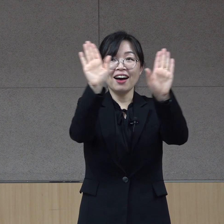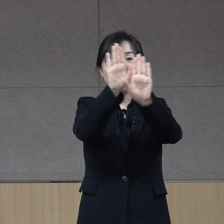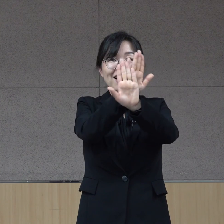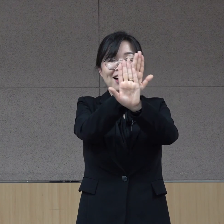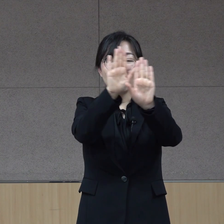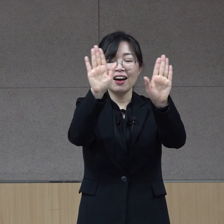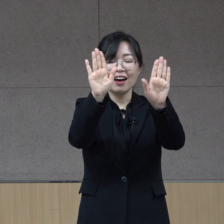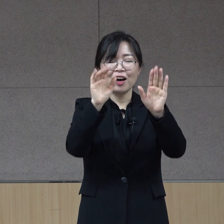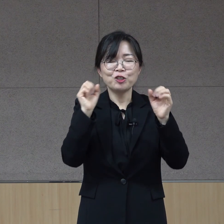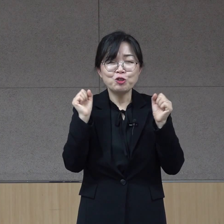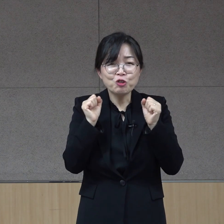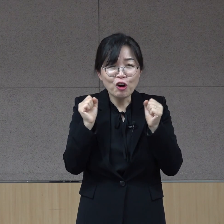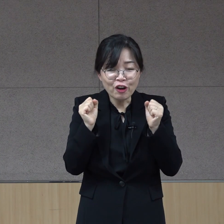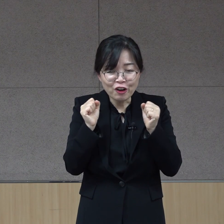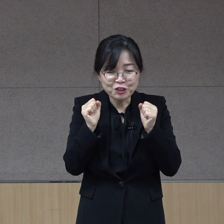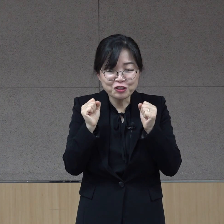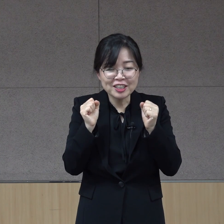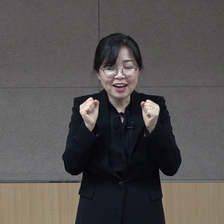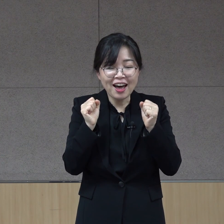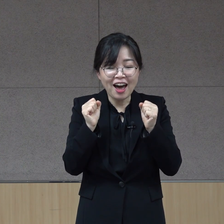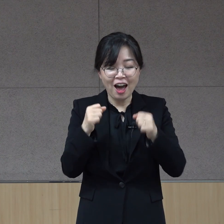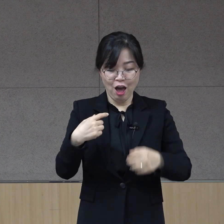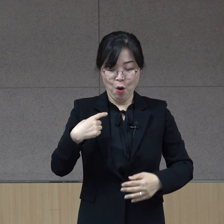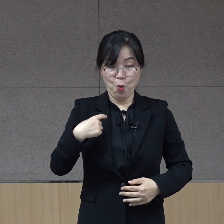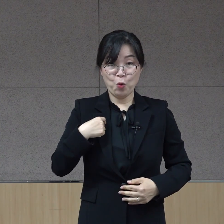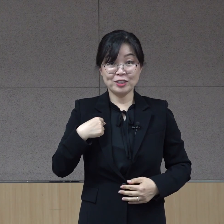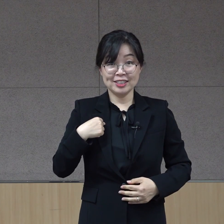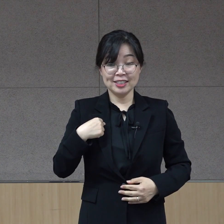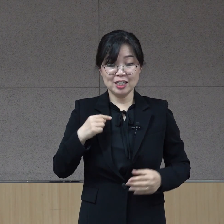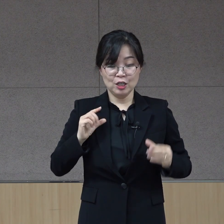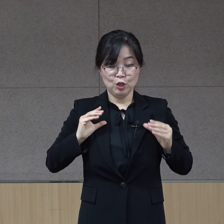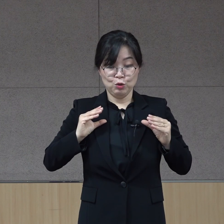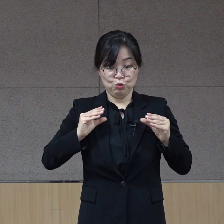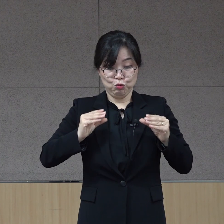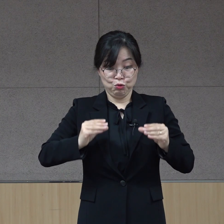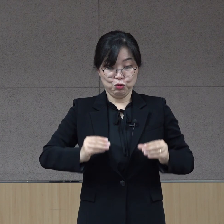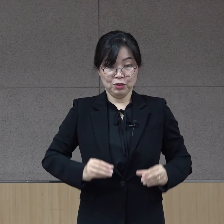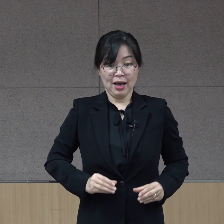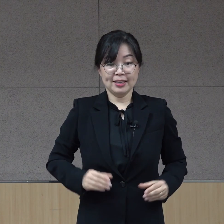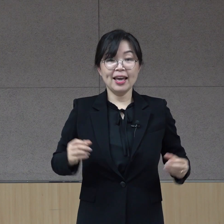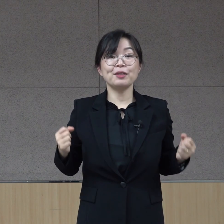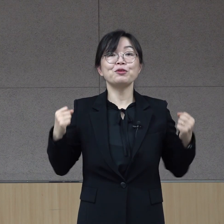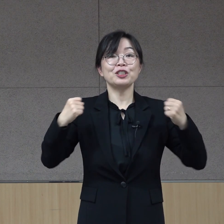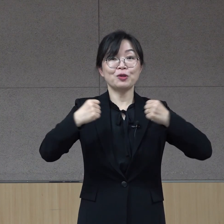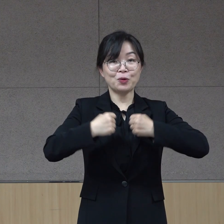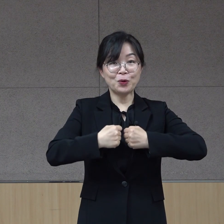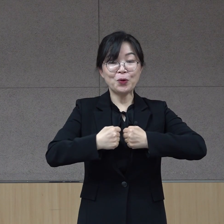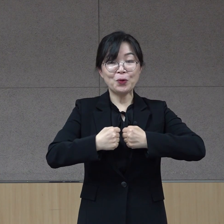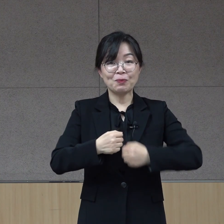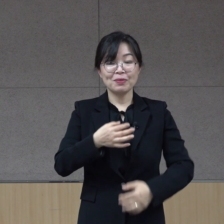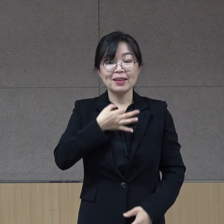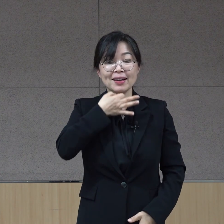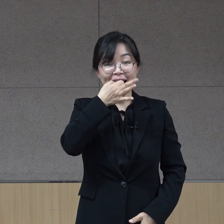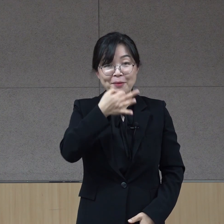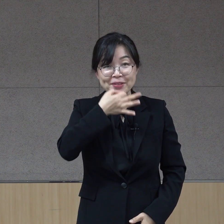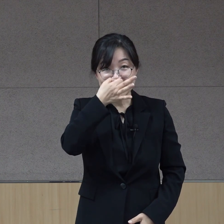날씨가 추워요. 추우니까 옷을 두둑하게 입으시고